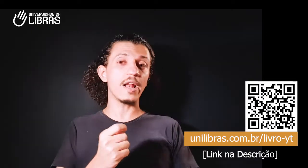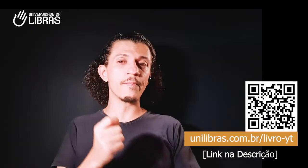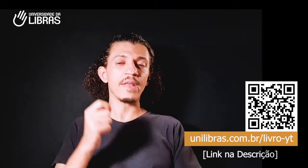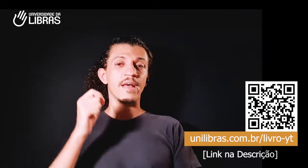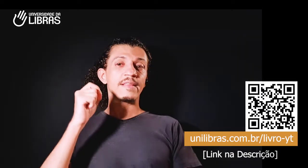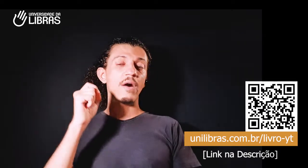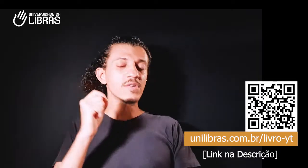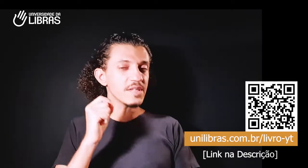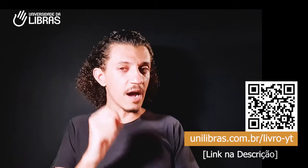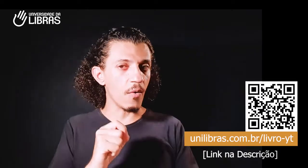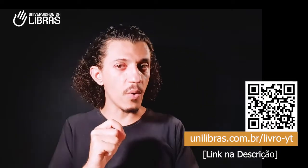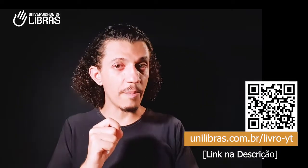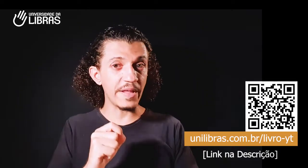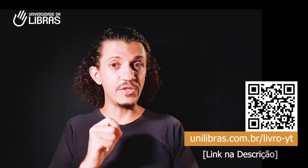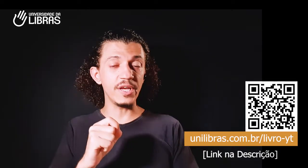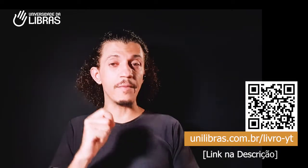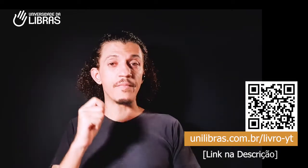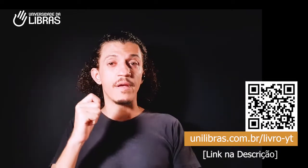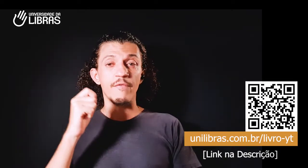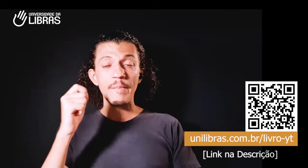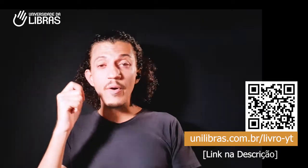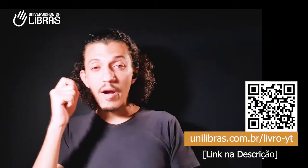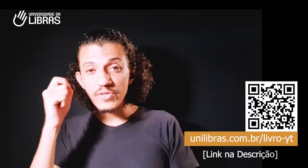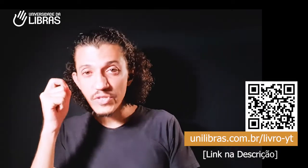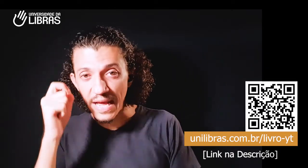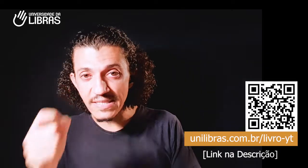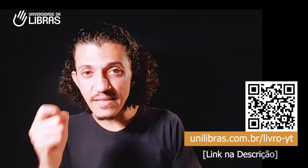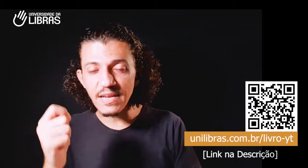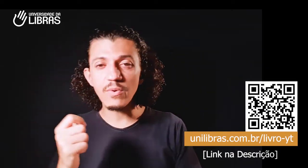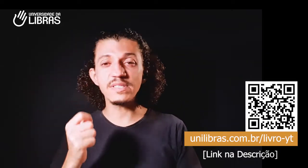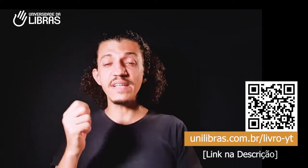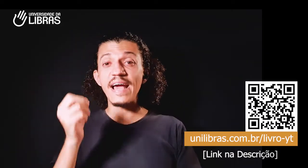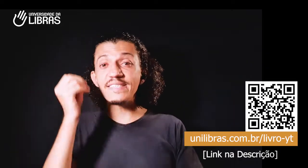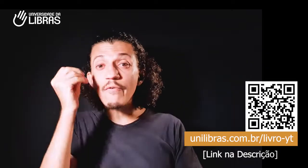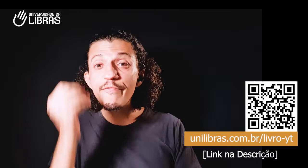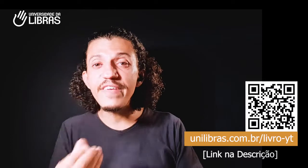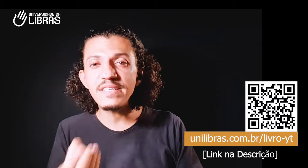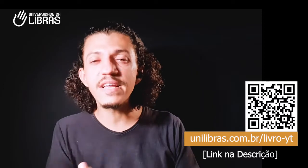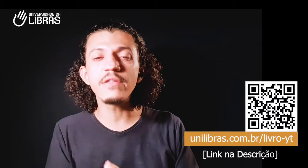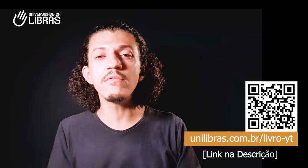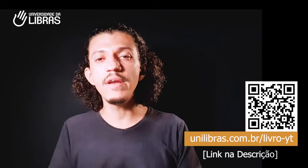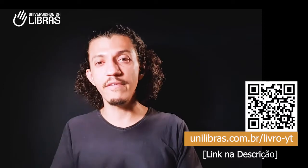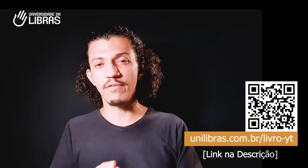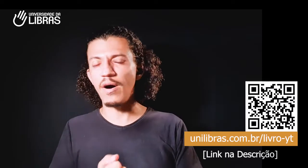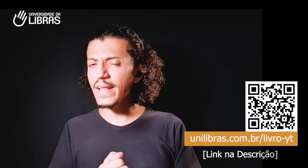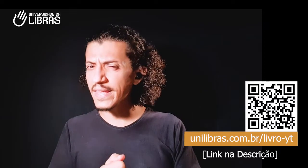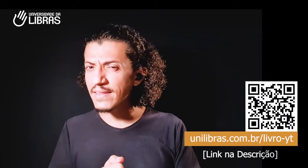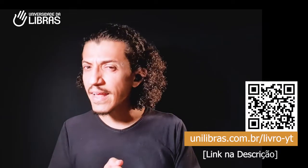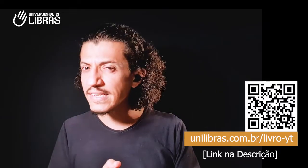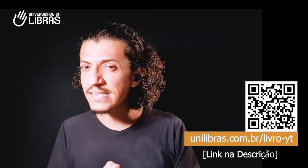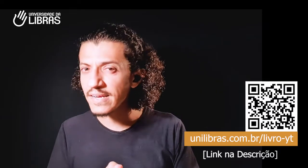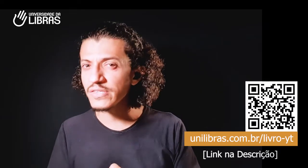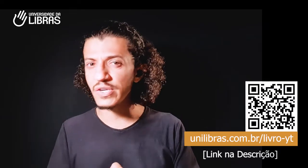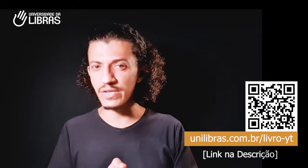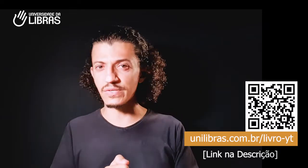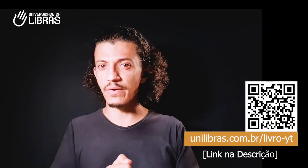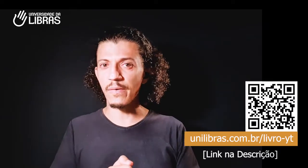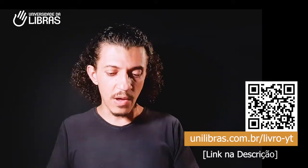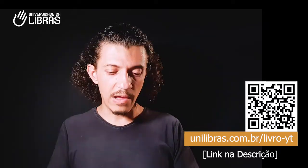você é um sinal eu aprendi foi por causa dessa de língua de sinais é um biscoito no livro interessante isso